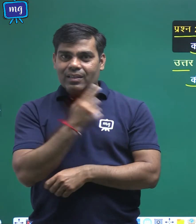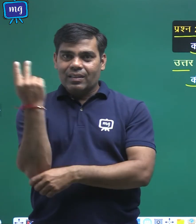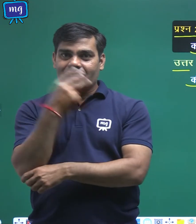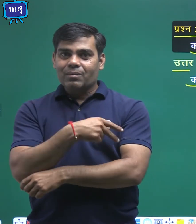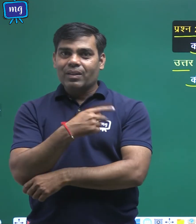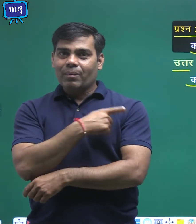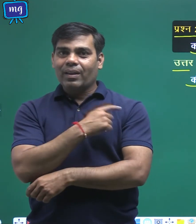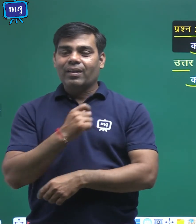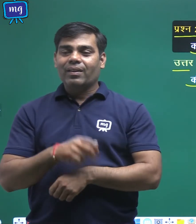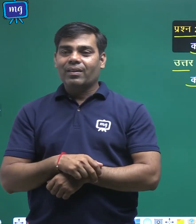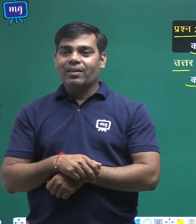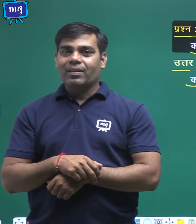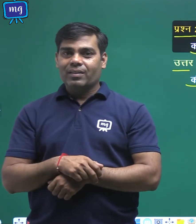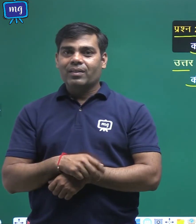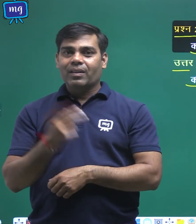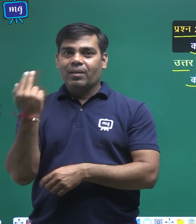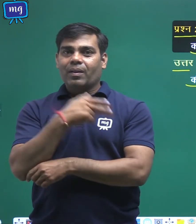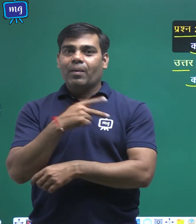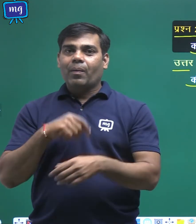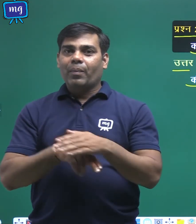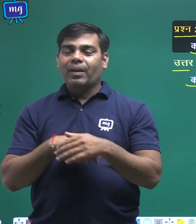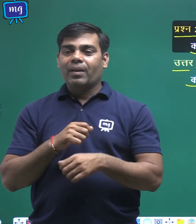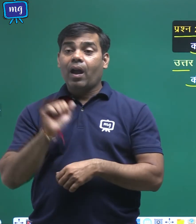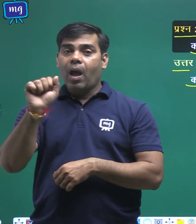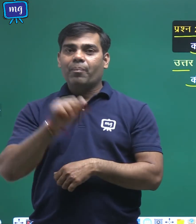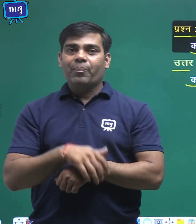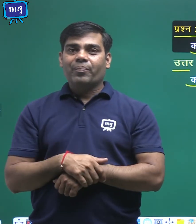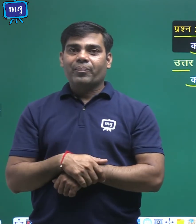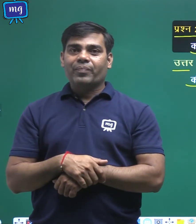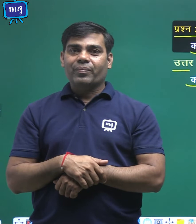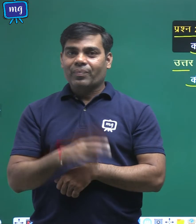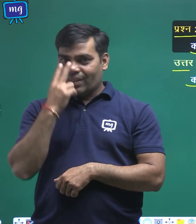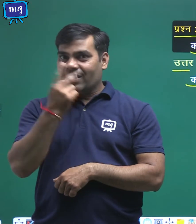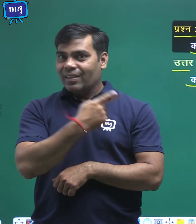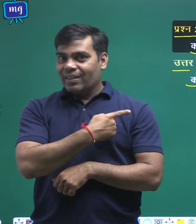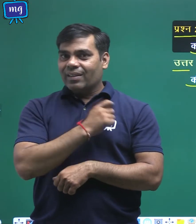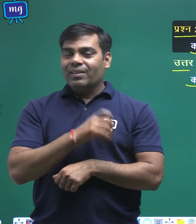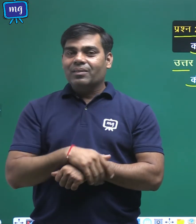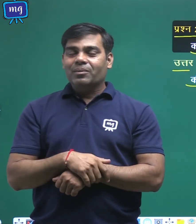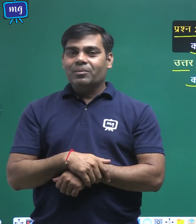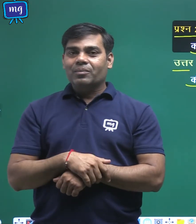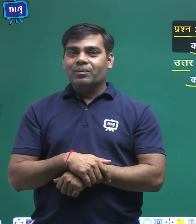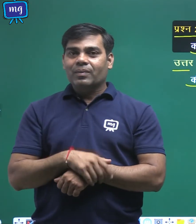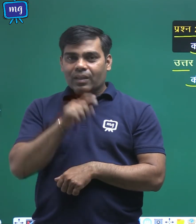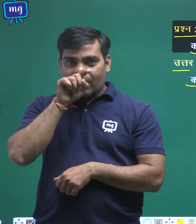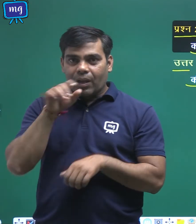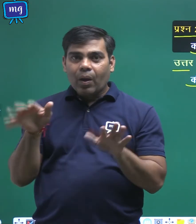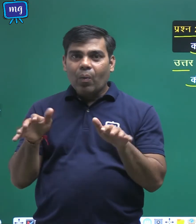या इस चित्र में आप देख रहे हैं कि